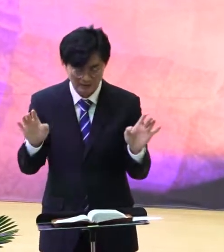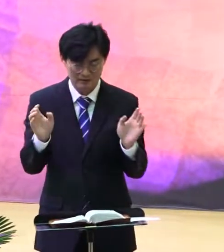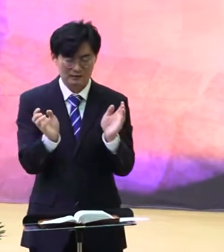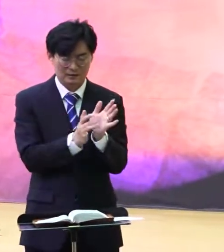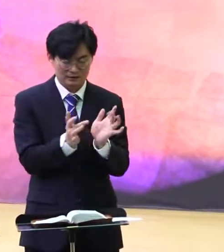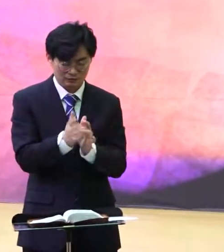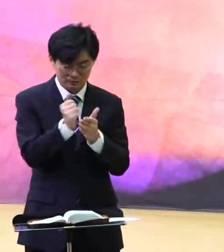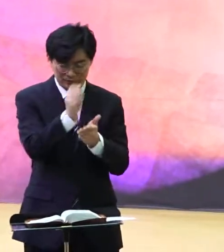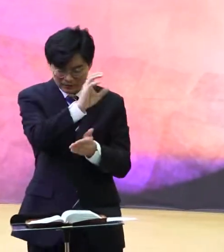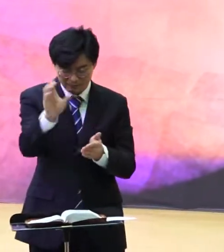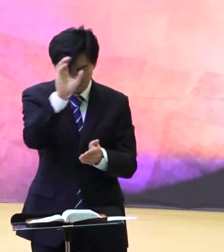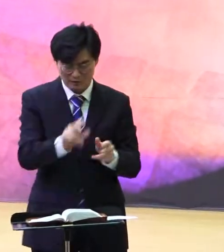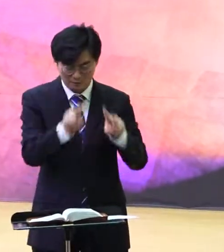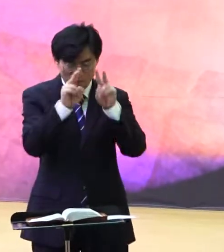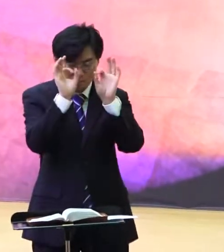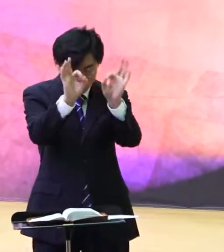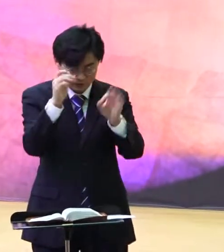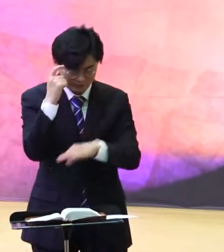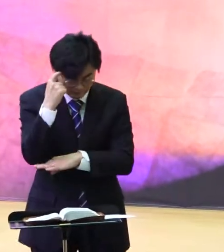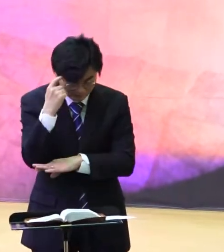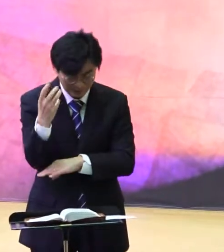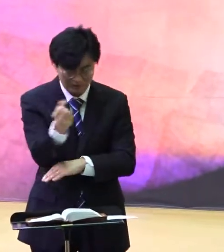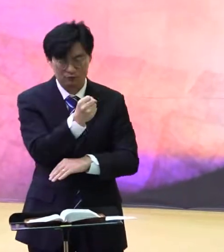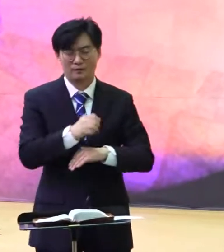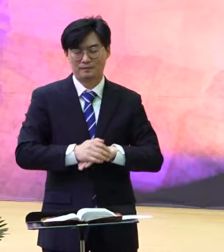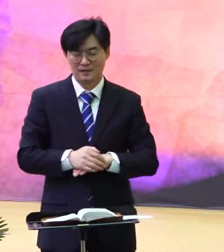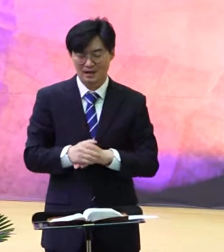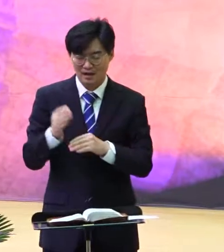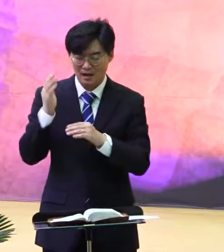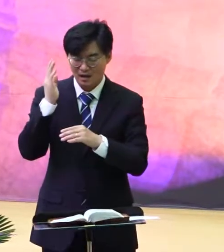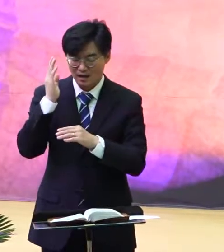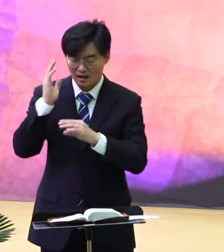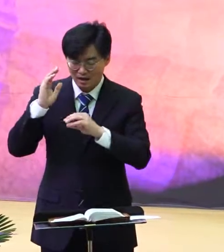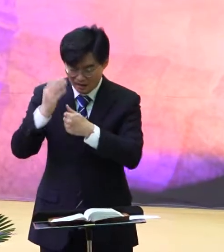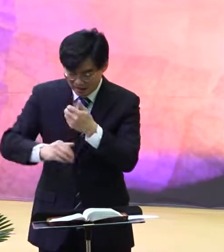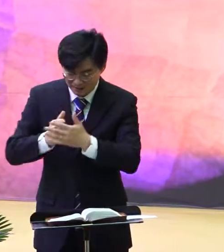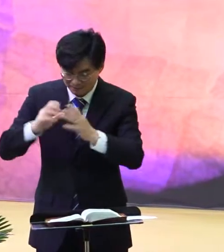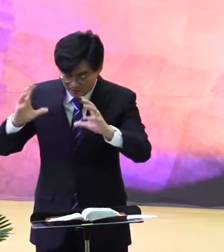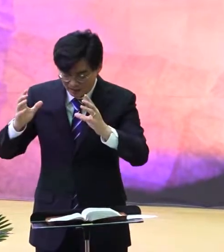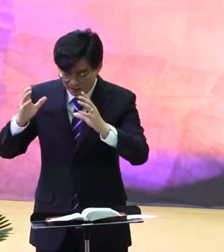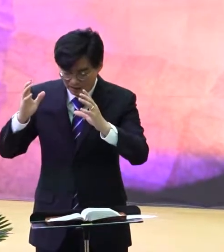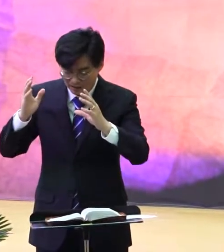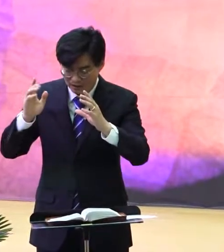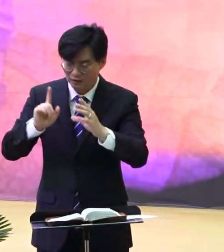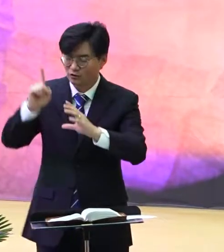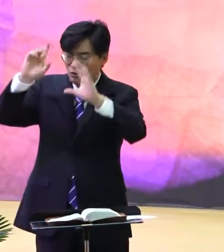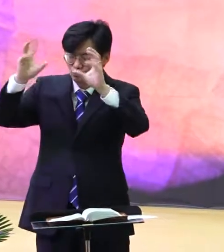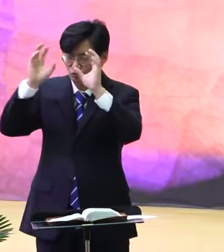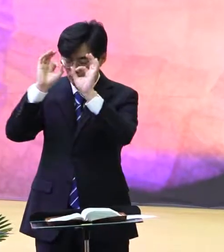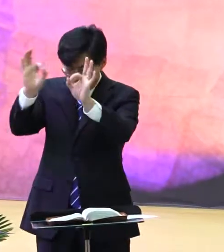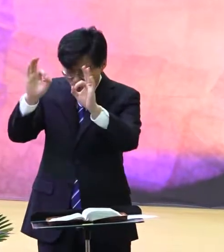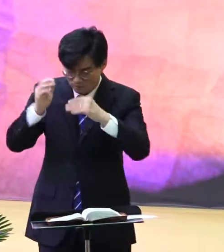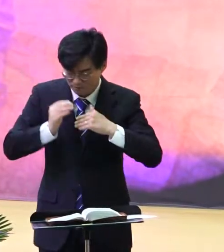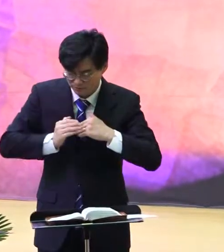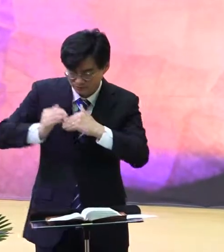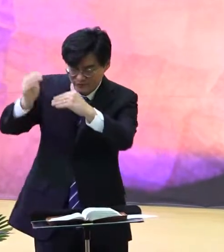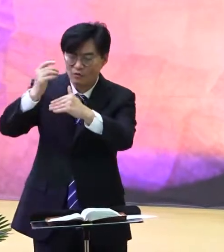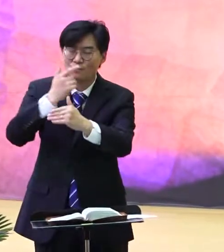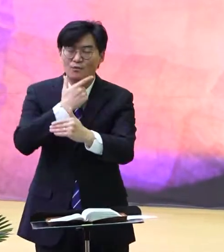생각하고 하나님 나라 천국을 향하여서 걸어가기를 원하는 영천제의 모든 가족들과